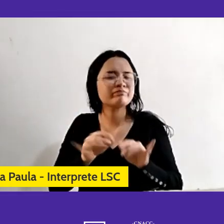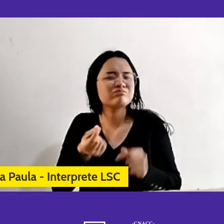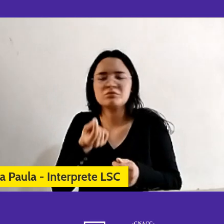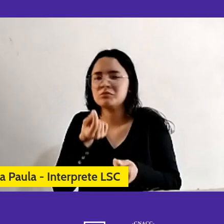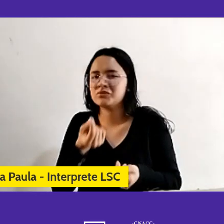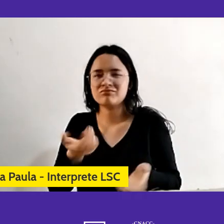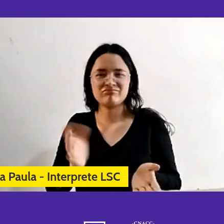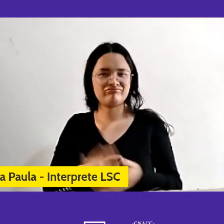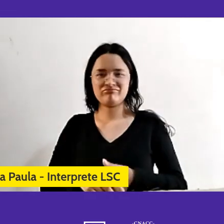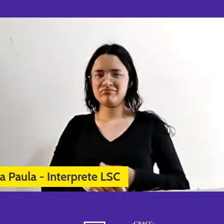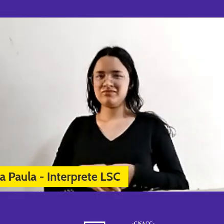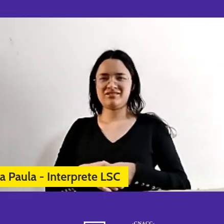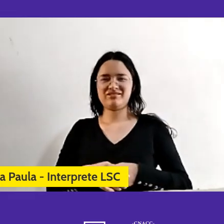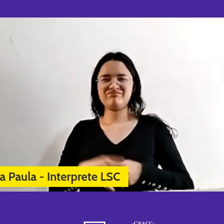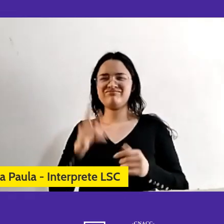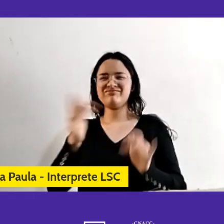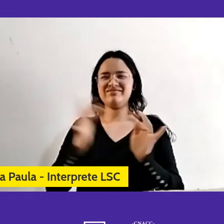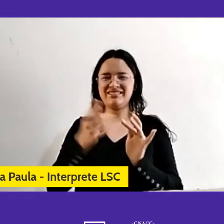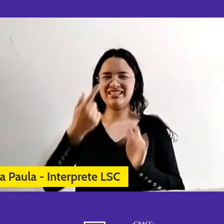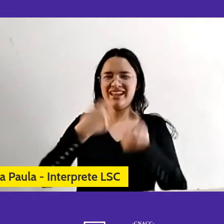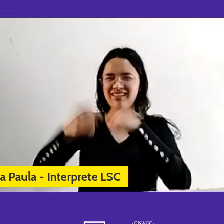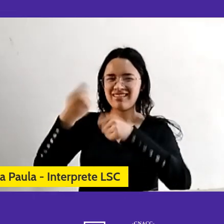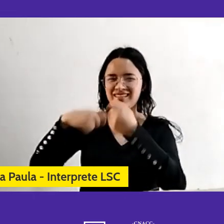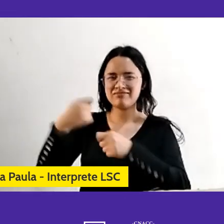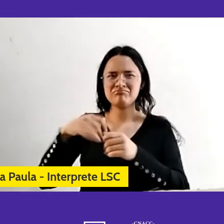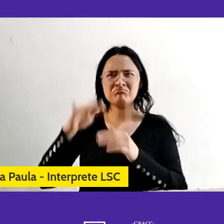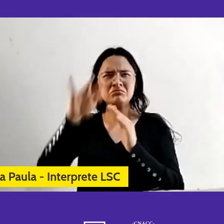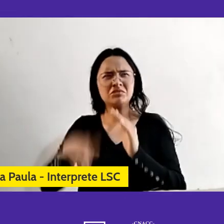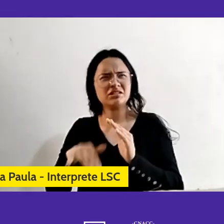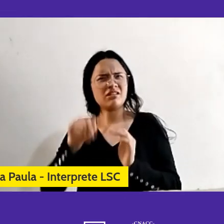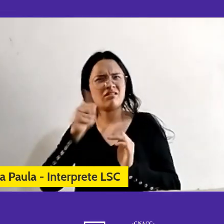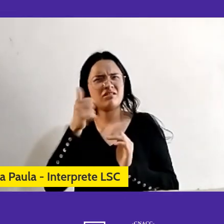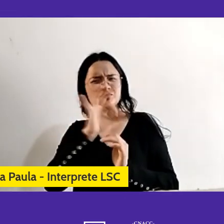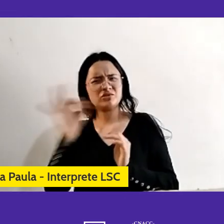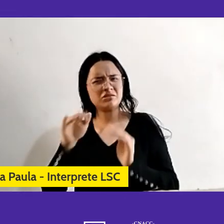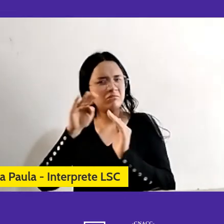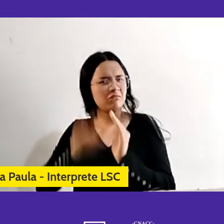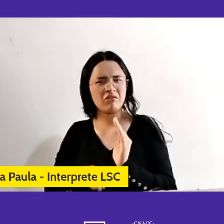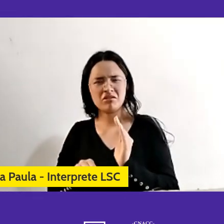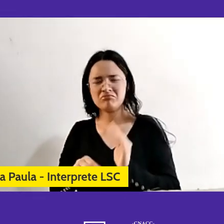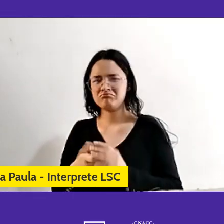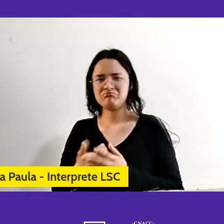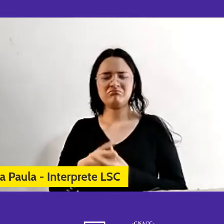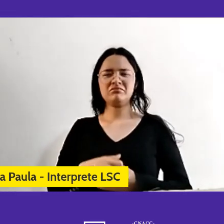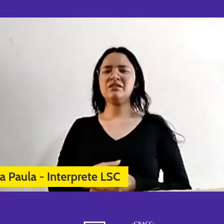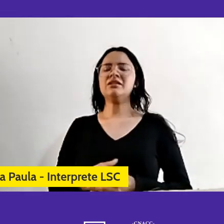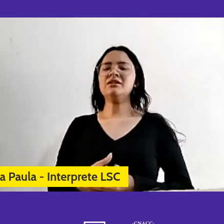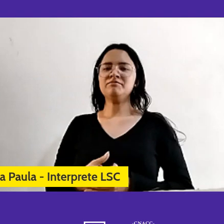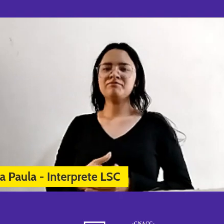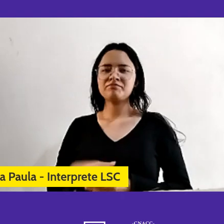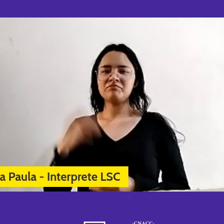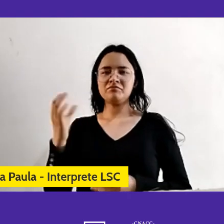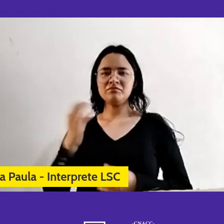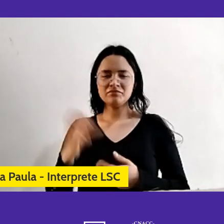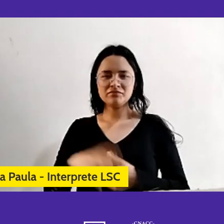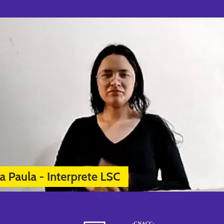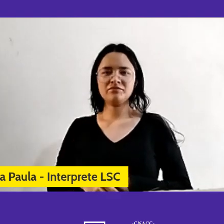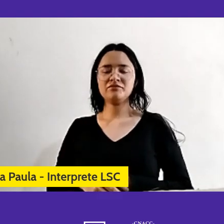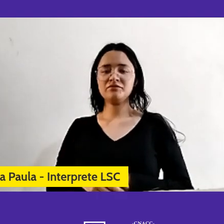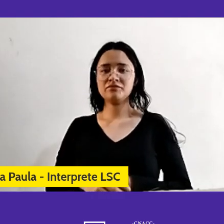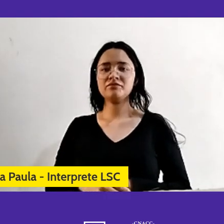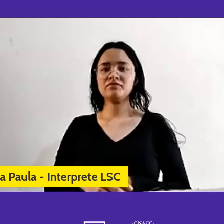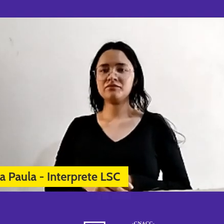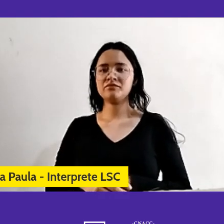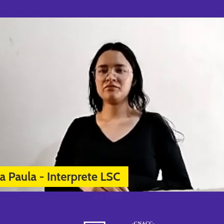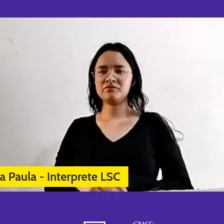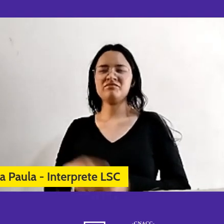en el ticket. O sea, creo que estamos por debajo del 10% anual en ticket. No sé, Colombia, tuve un par de charlas que me decían que